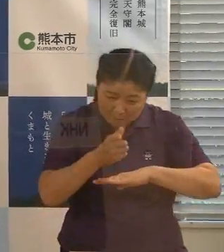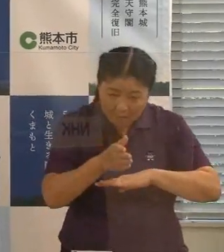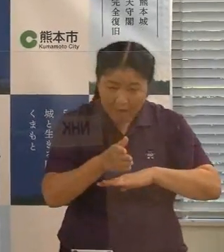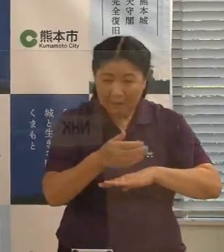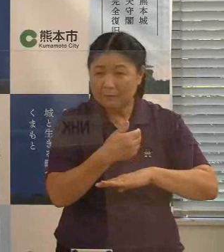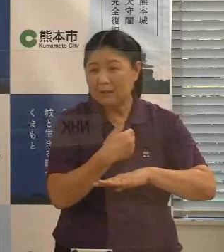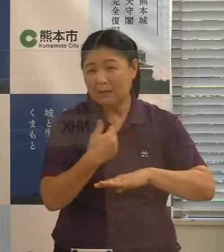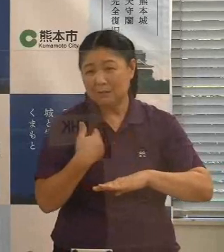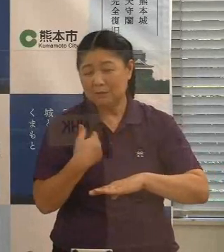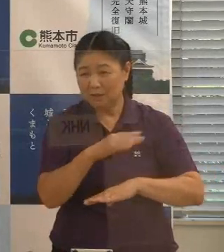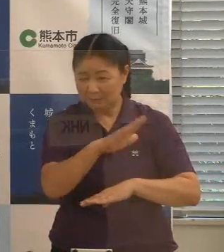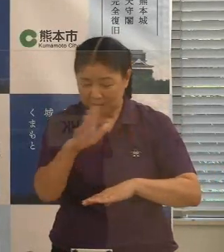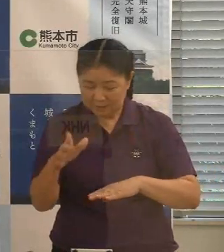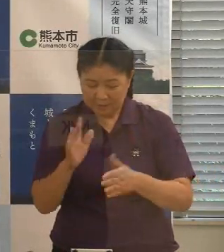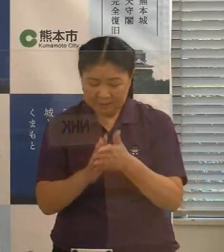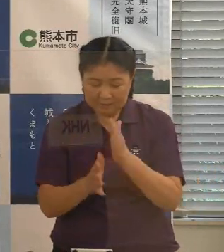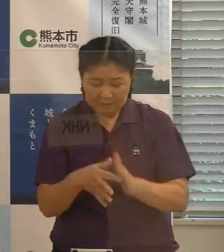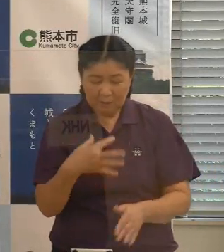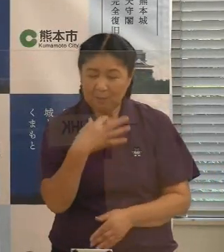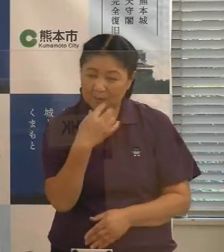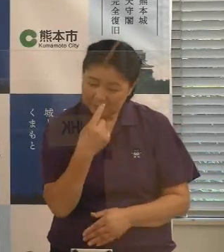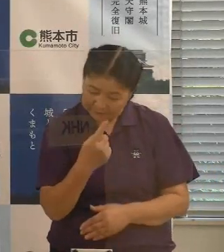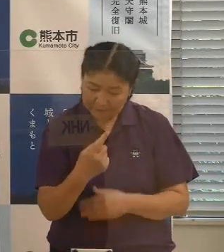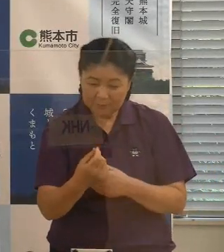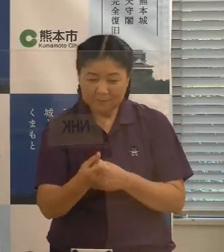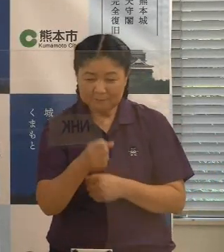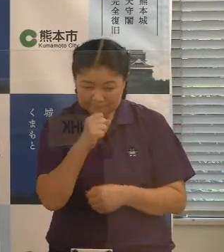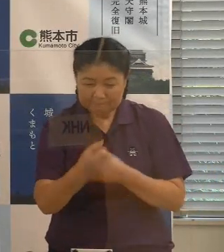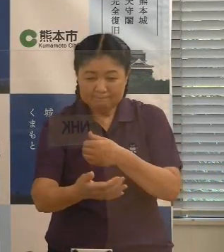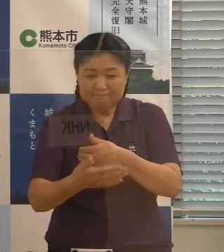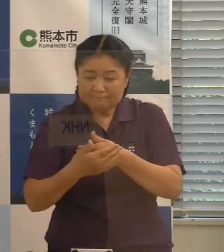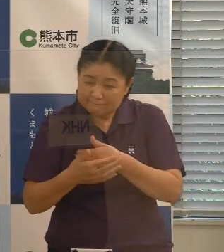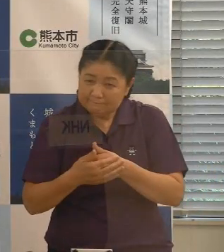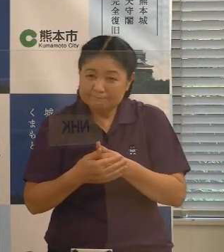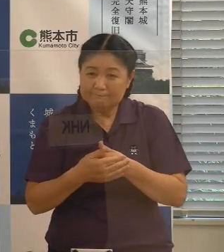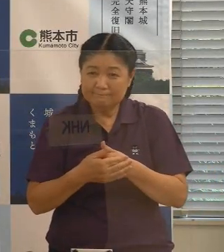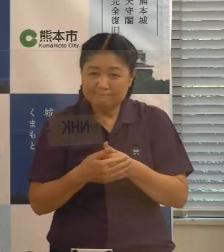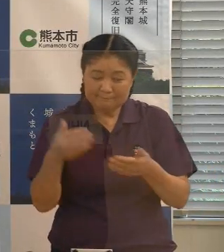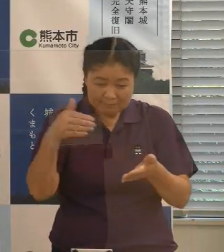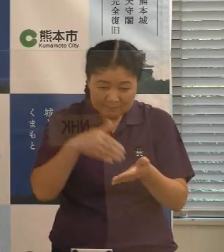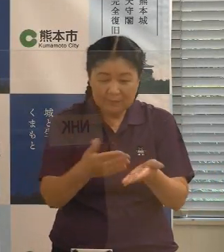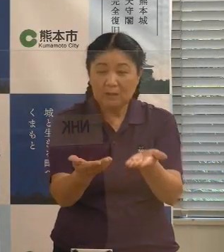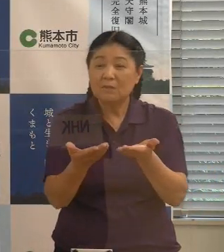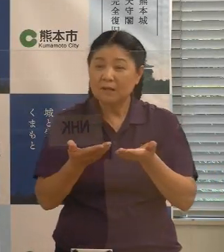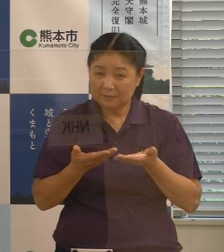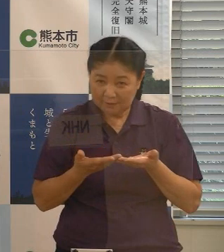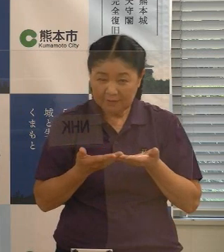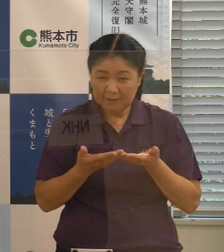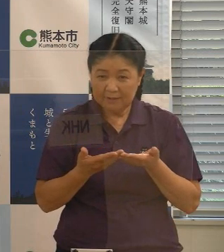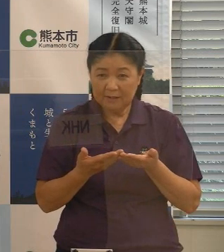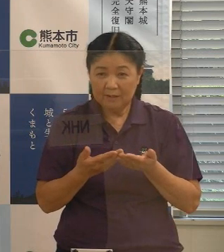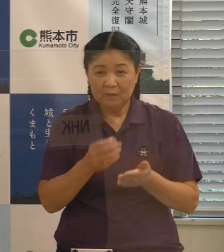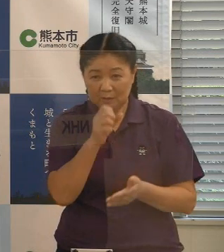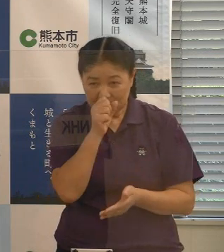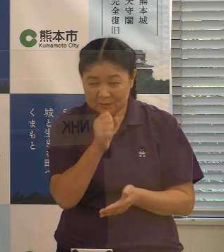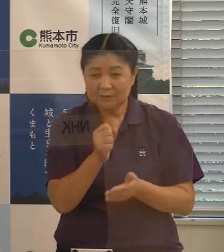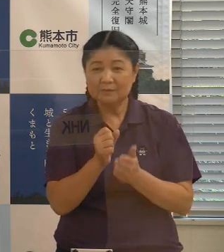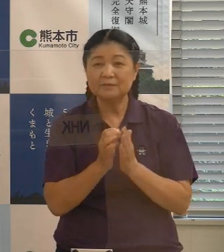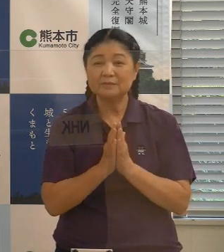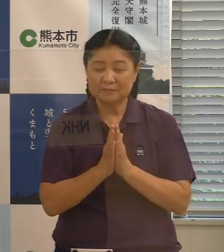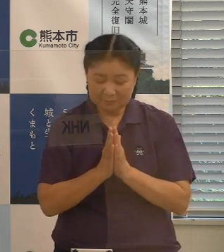にも、どうか今一度ですね、こうした感染対策を徹底をしていただいて、ご協力をいただき